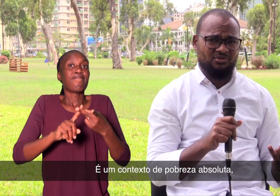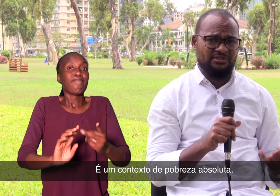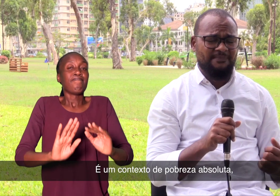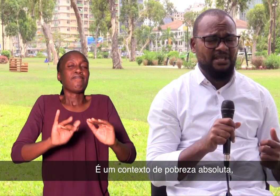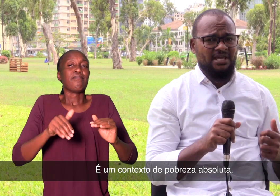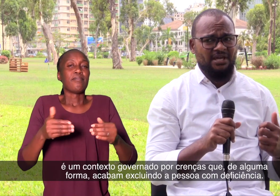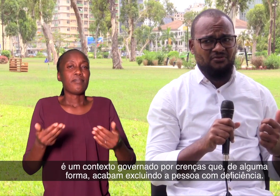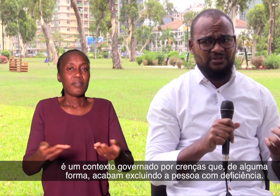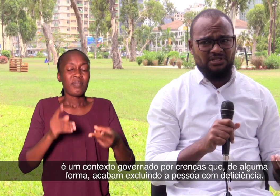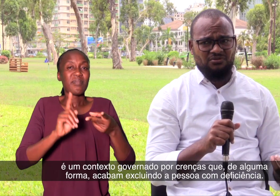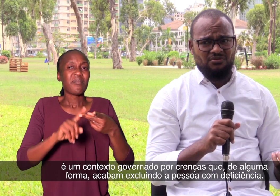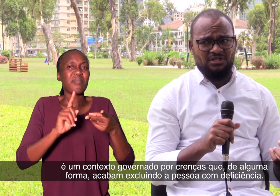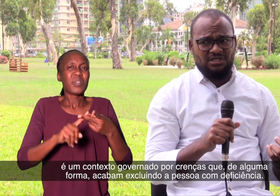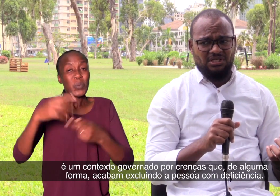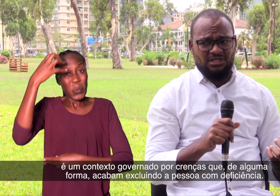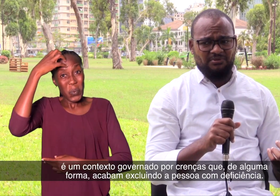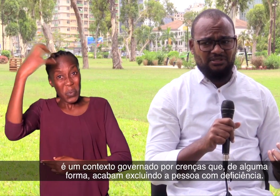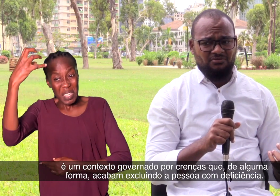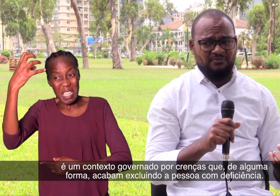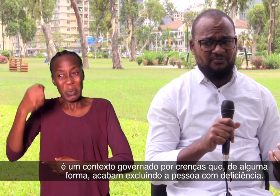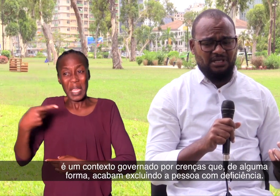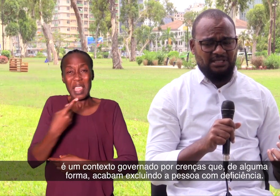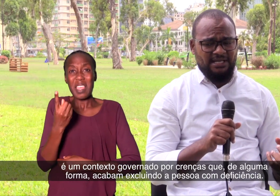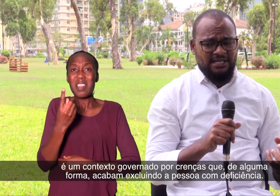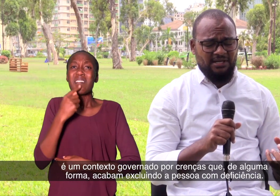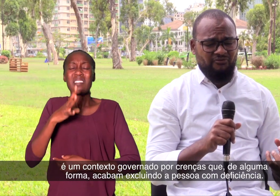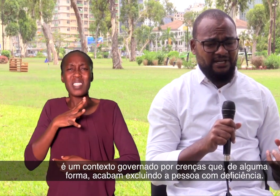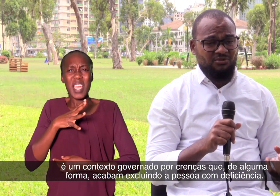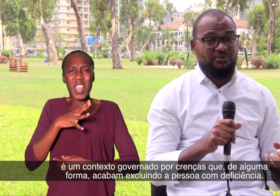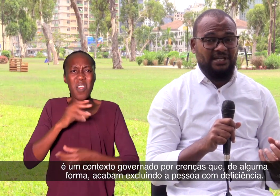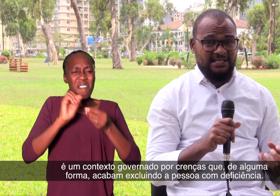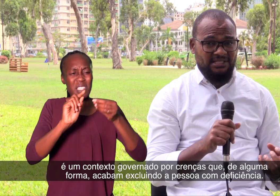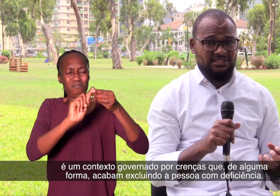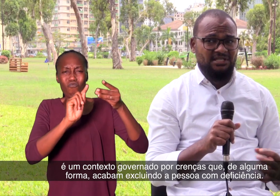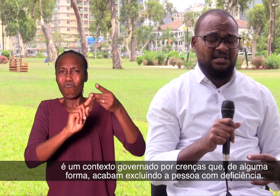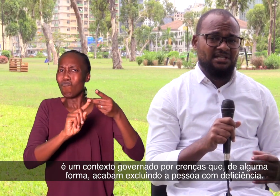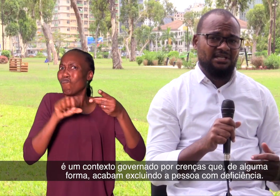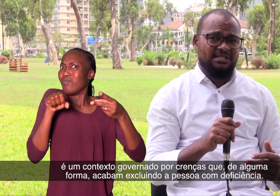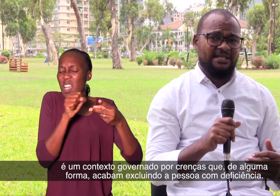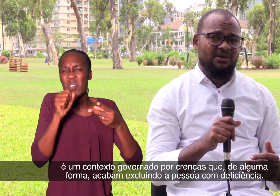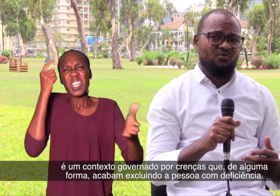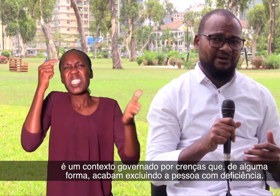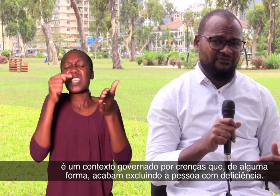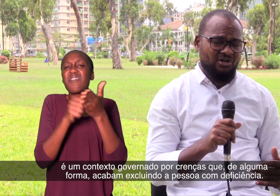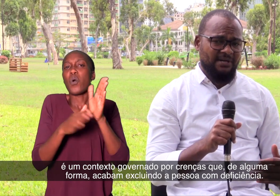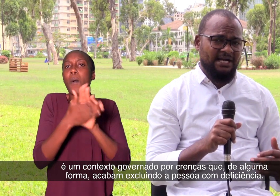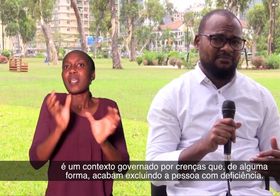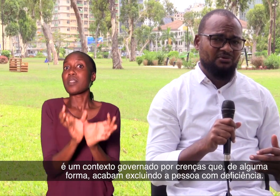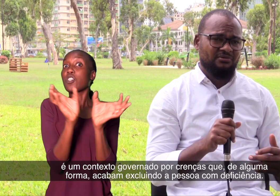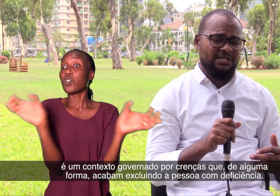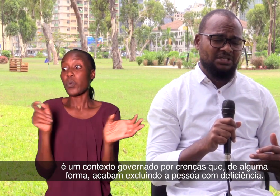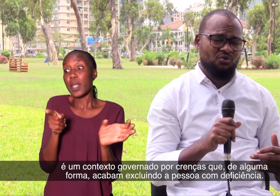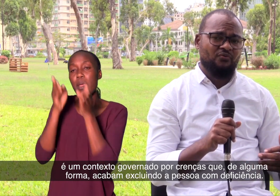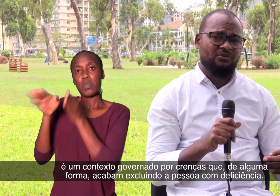portanto, absoluta. É um contexto, portanto, líder governado por crenças que, de alguma forma,